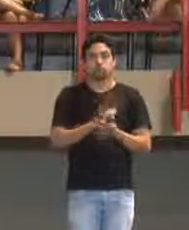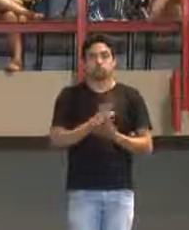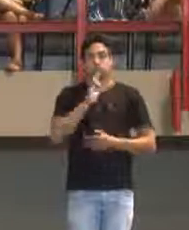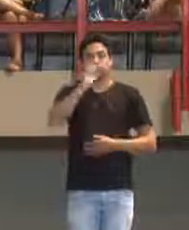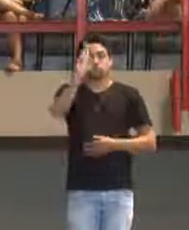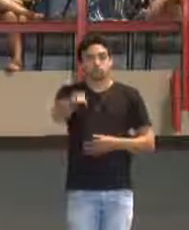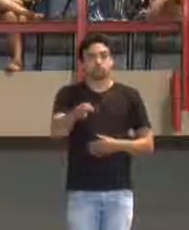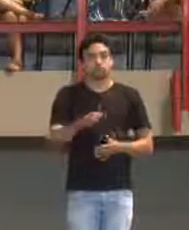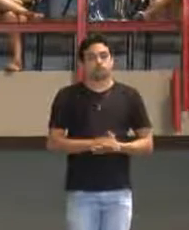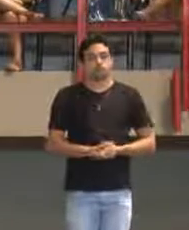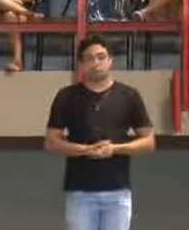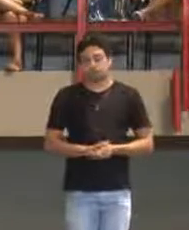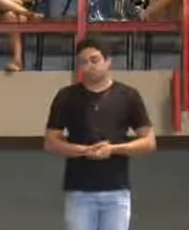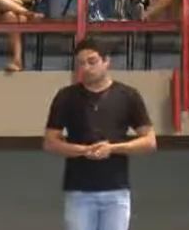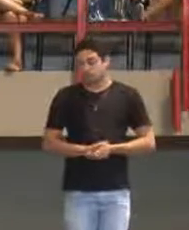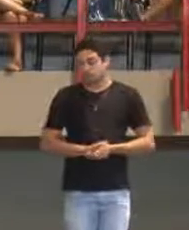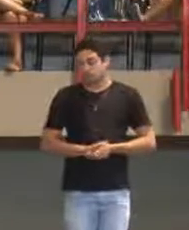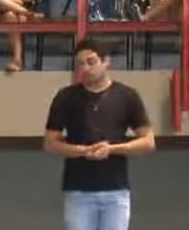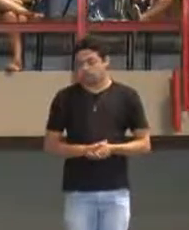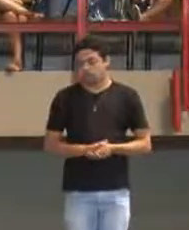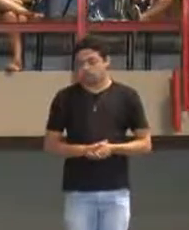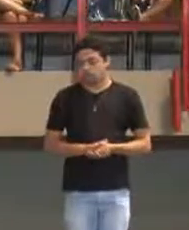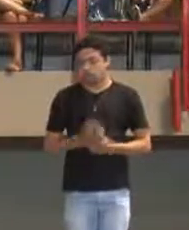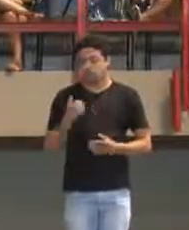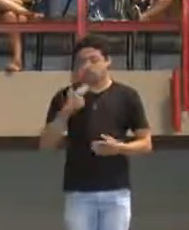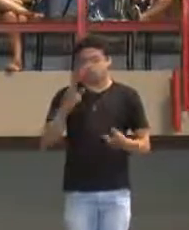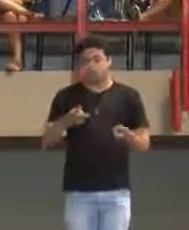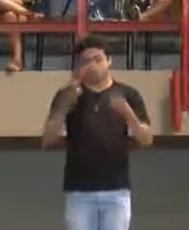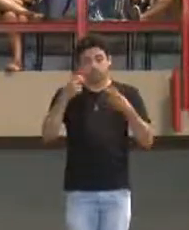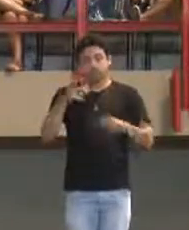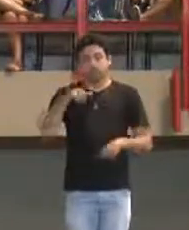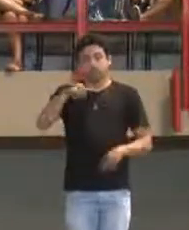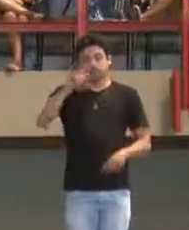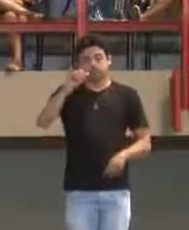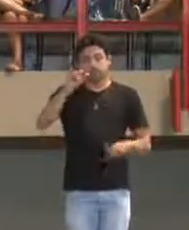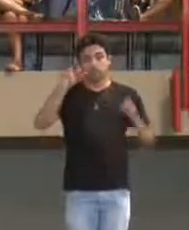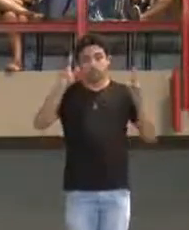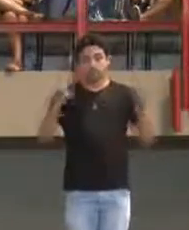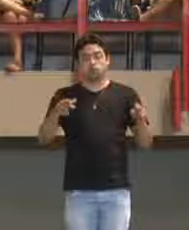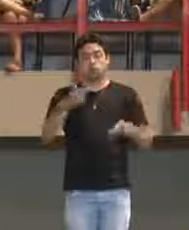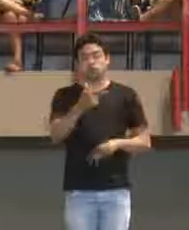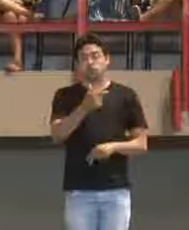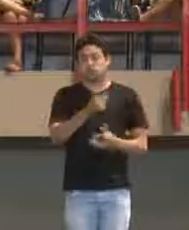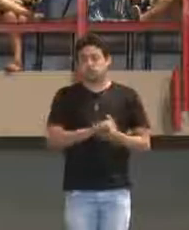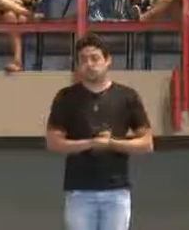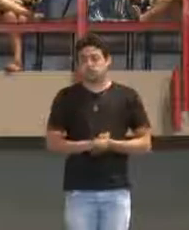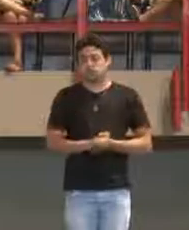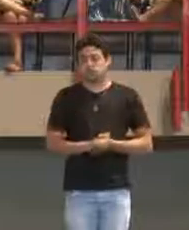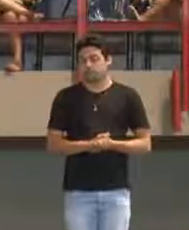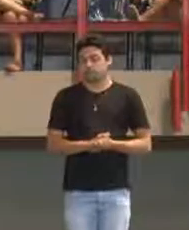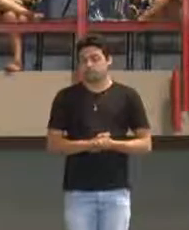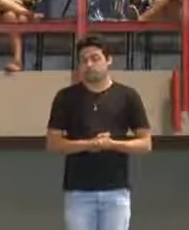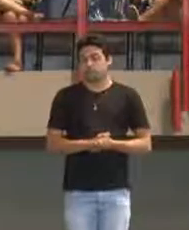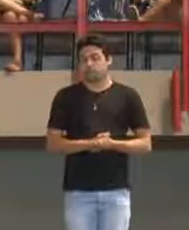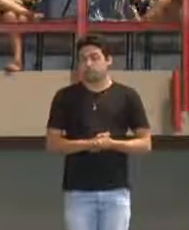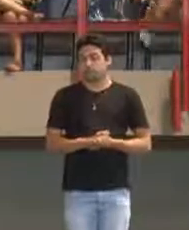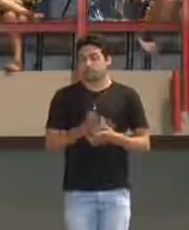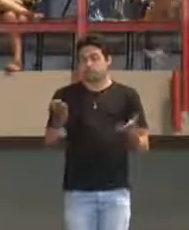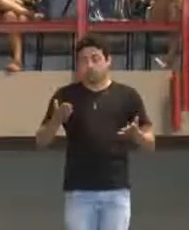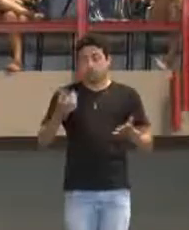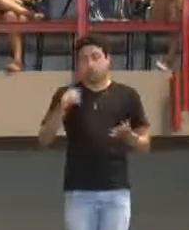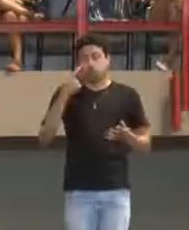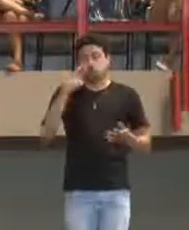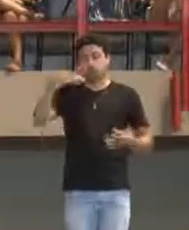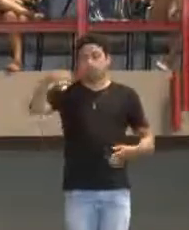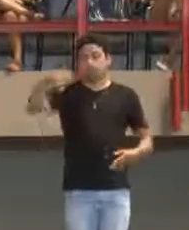respondi a pergunta aqui que veio, tá? Chegamos à conclusão que o y, então, é igual a 2. Finalmente, vamos descobrir a moda, porque aquelas